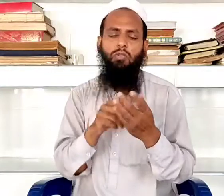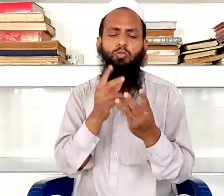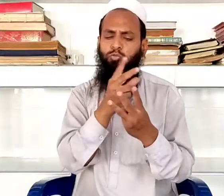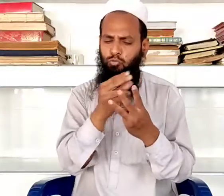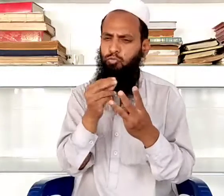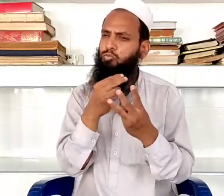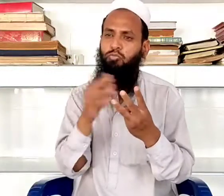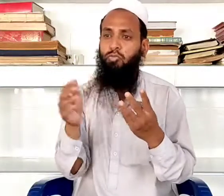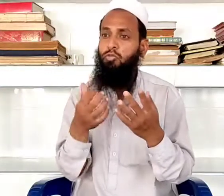100